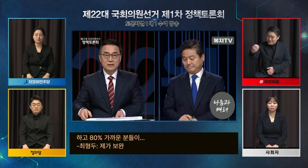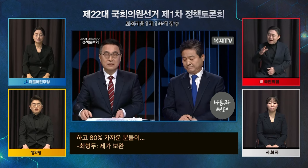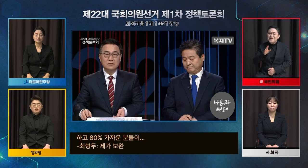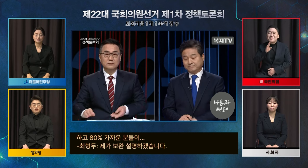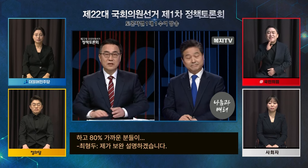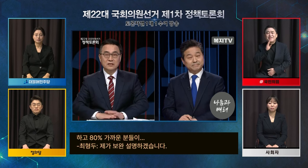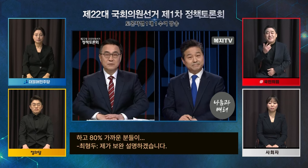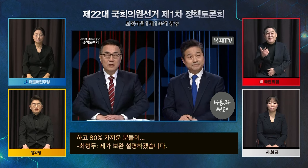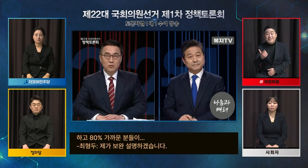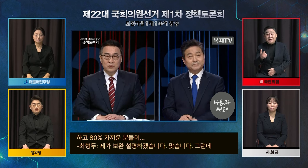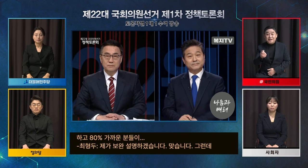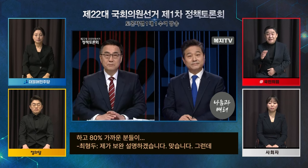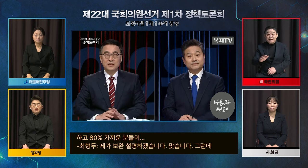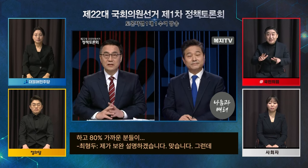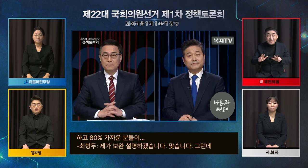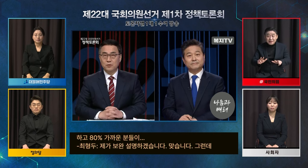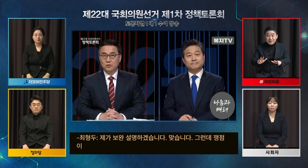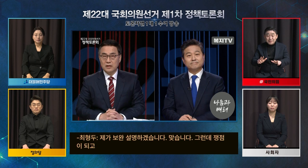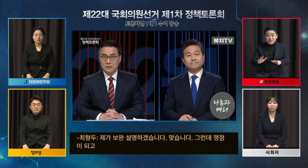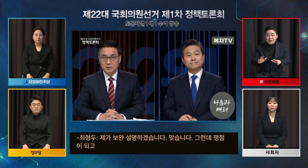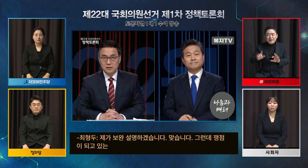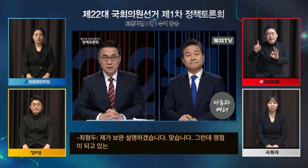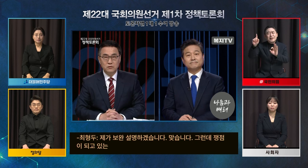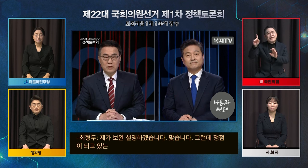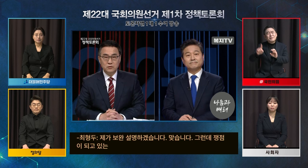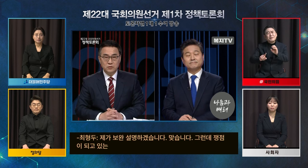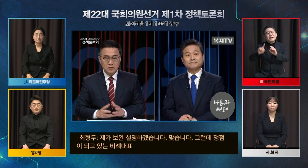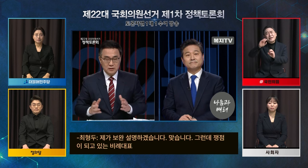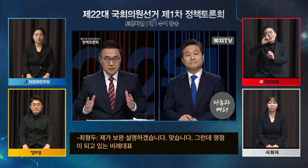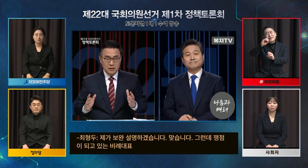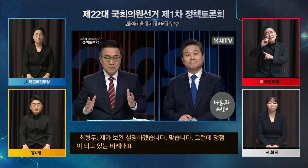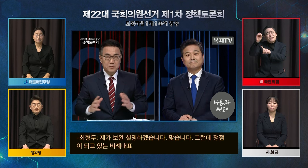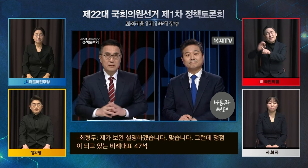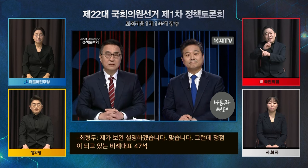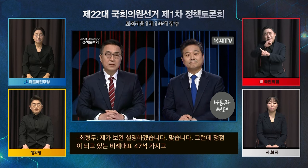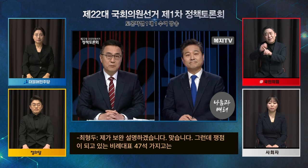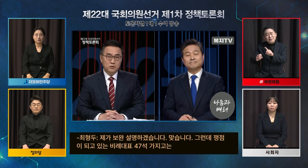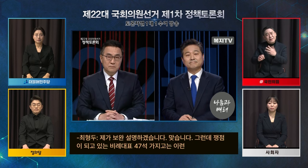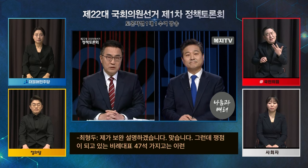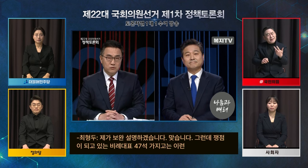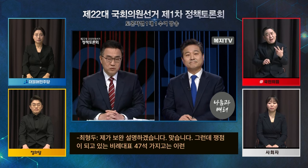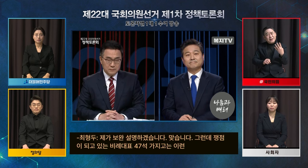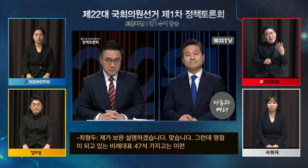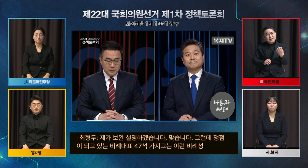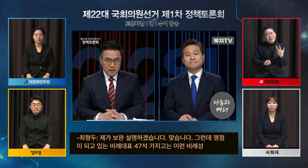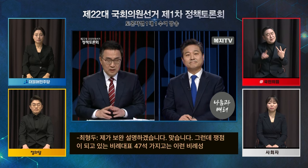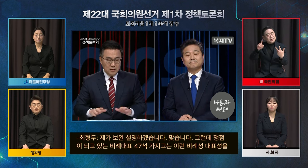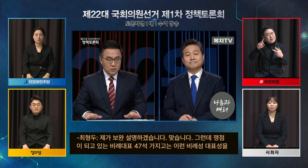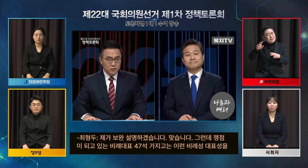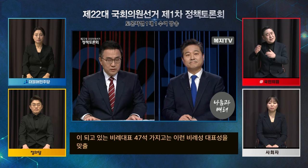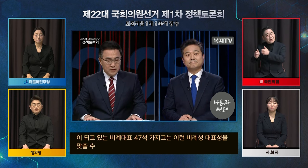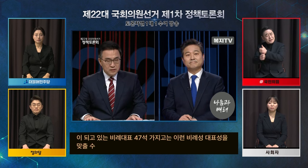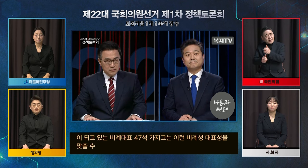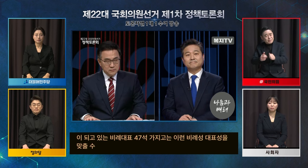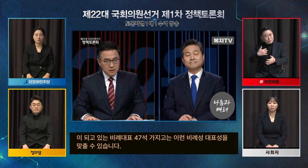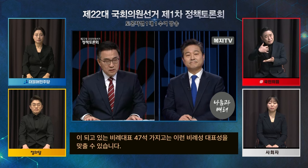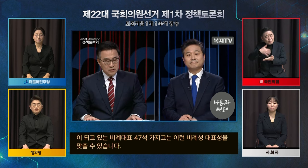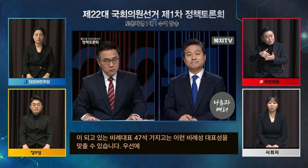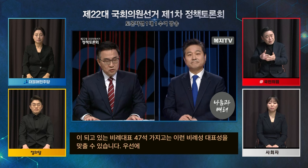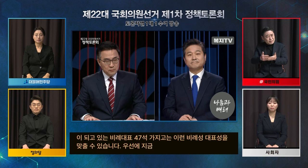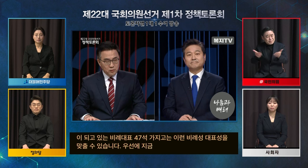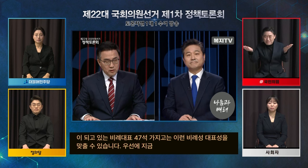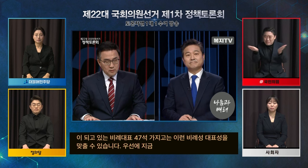지금 쟁점이 되고 있는 비례대표 47석으로 가지고는 이런 비례성 대표성을 맞출 수가 없습니다. 우선에 지금